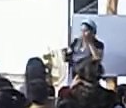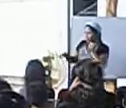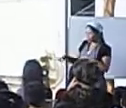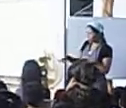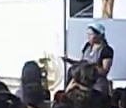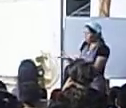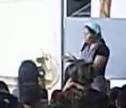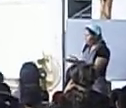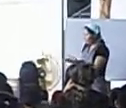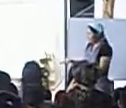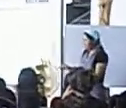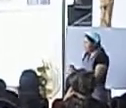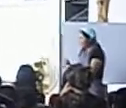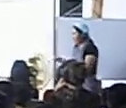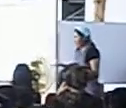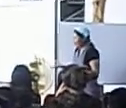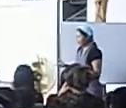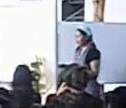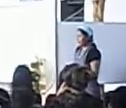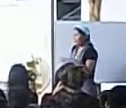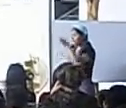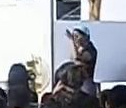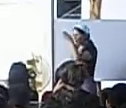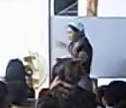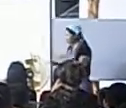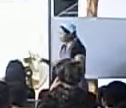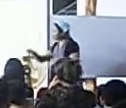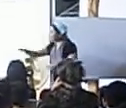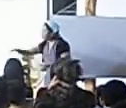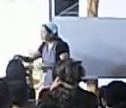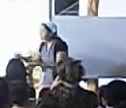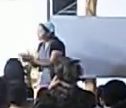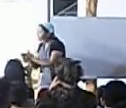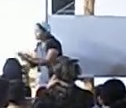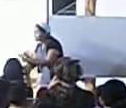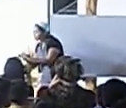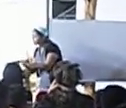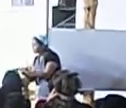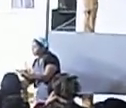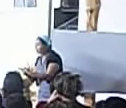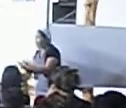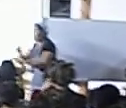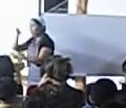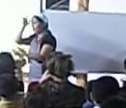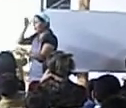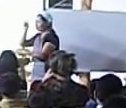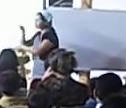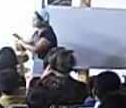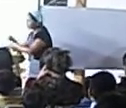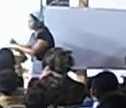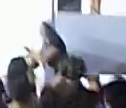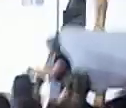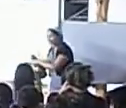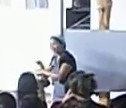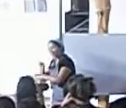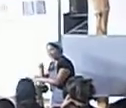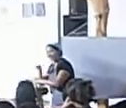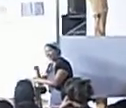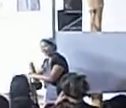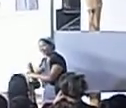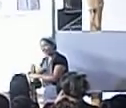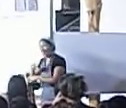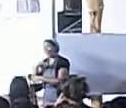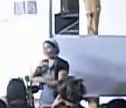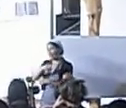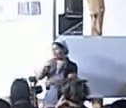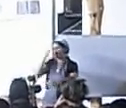hijito. ¿En qué se convirtió el papá en ese momento? En maestro. O puede que el niñito